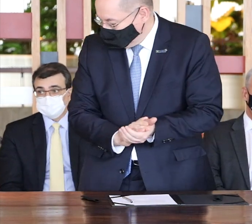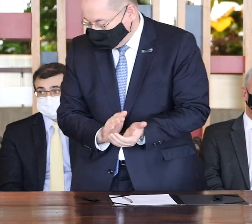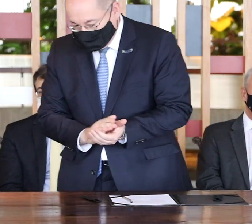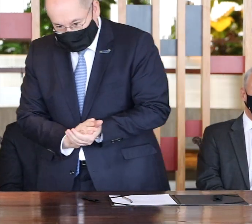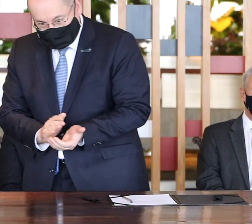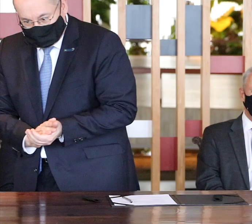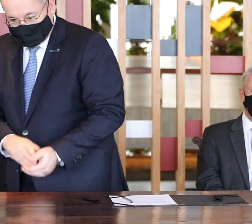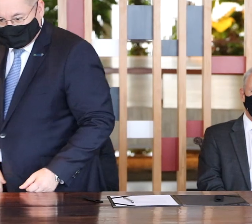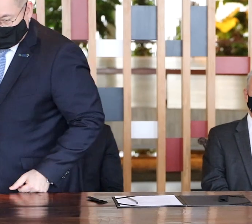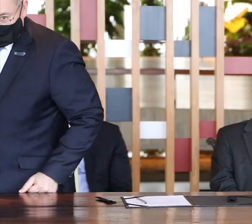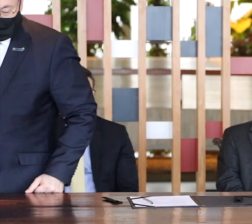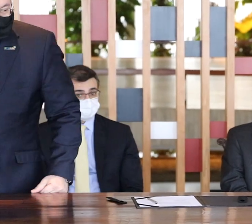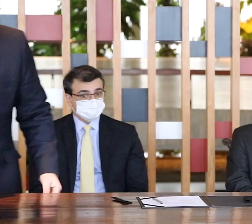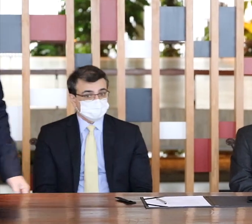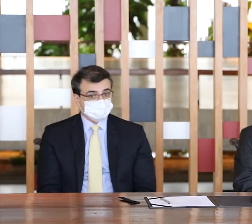Aplausos.